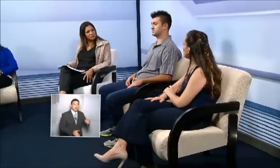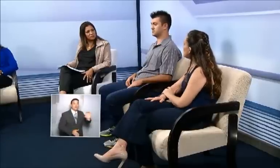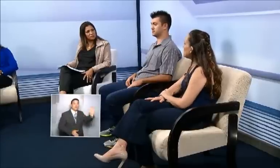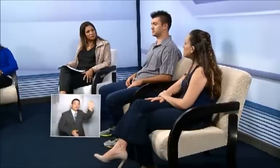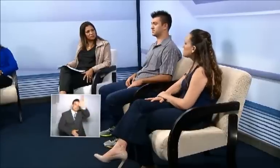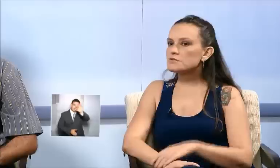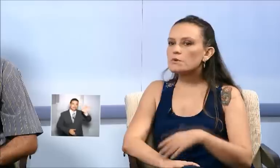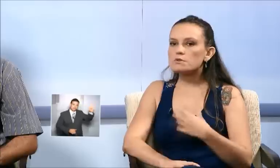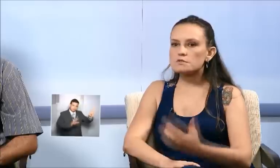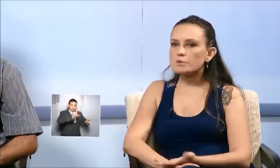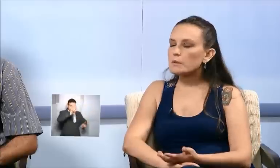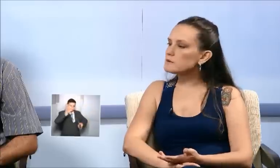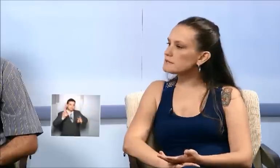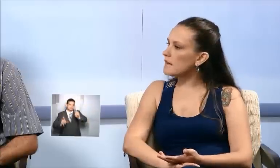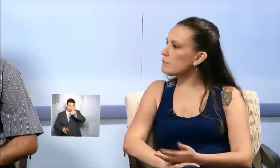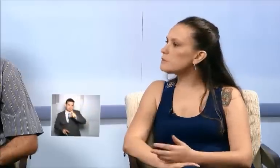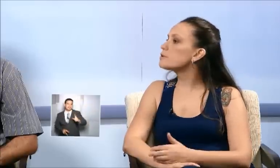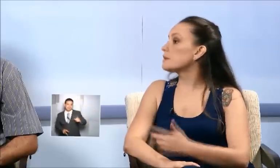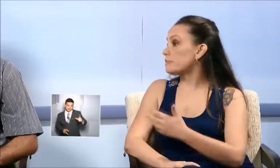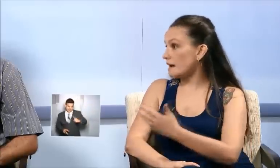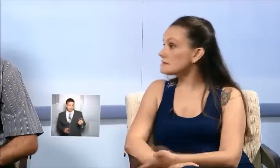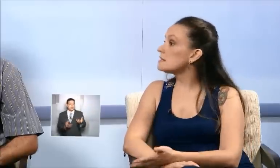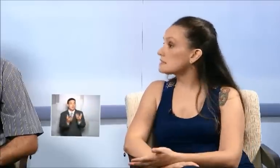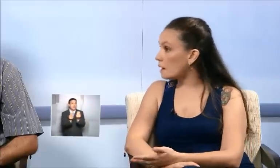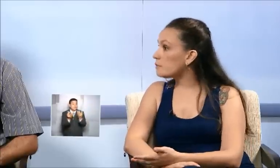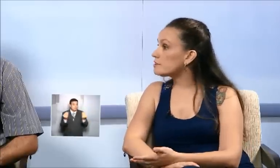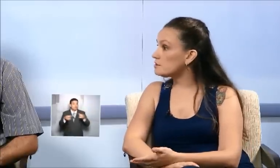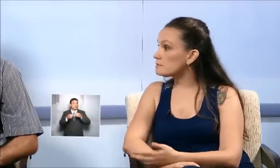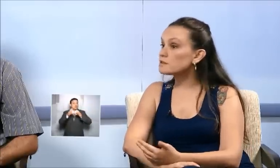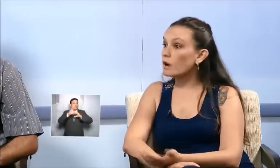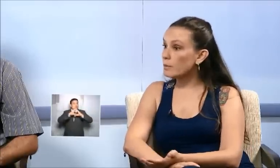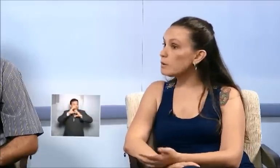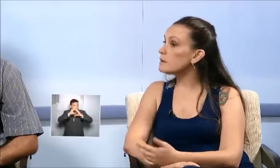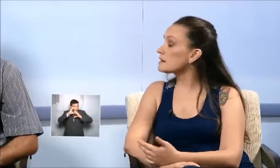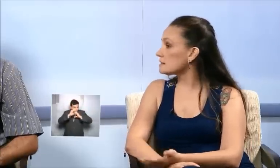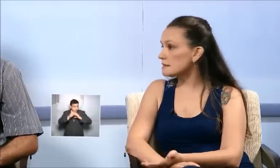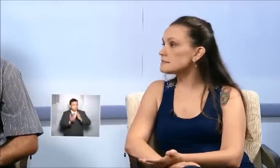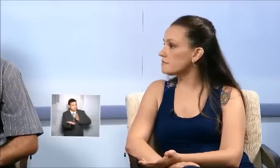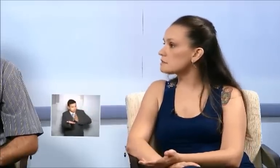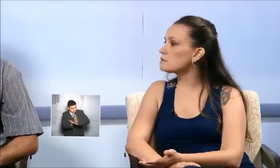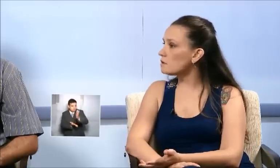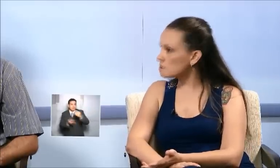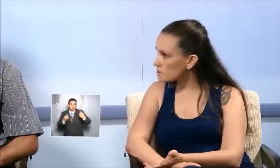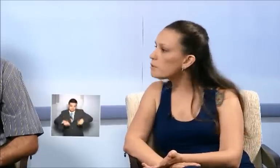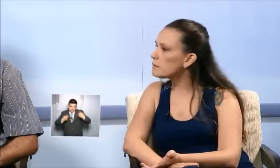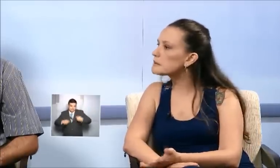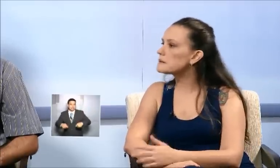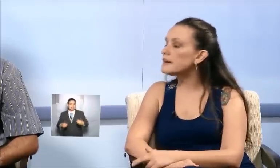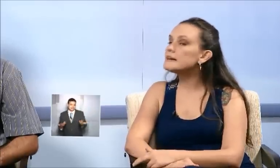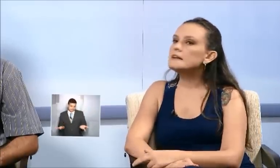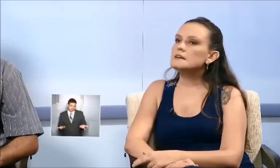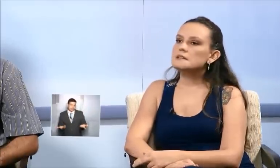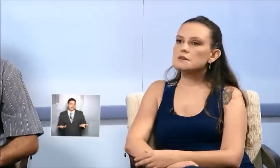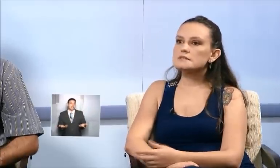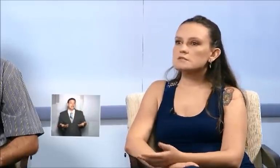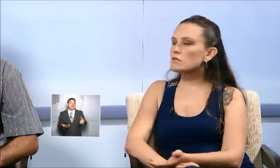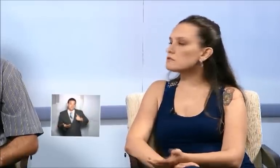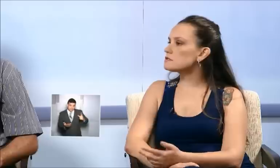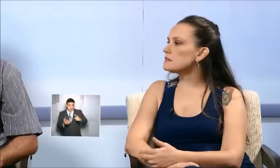sim. E muitos concursos públicos que abrem, porque para ser intérprete numa escola pública tem que ser feito um concurso público, né? Claro.